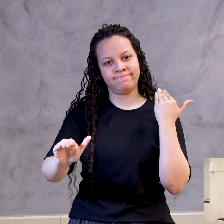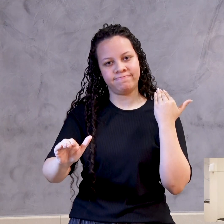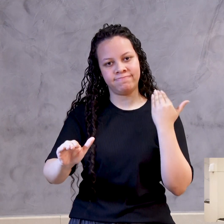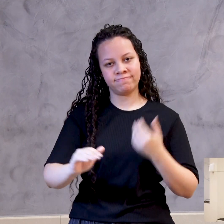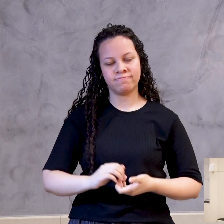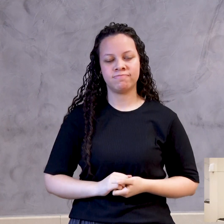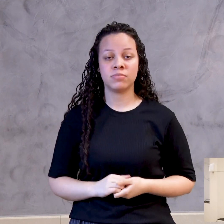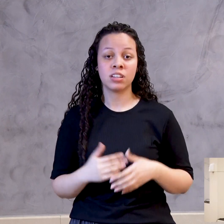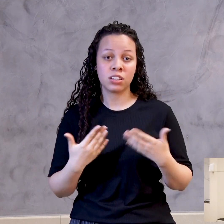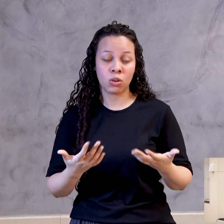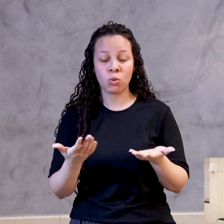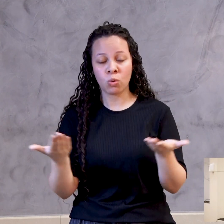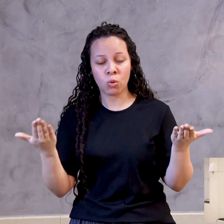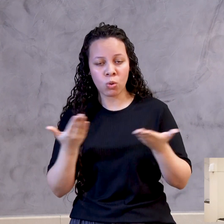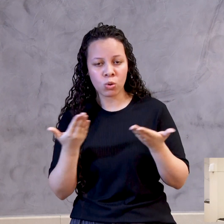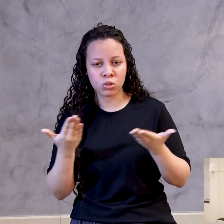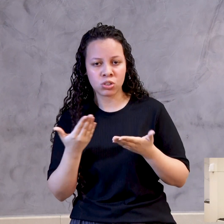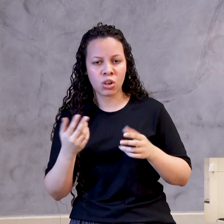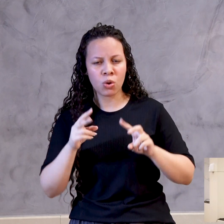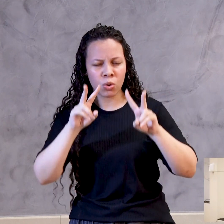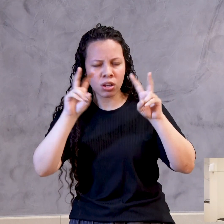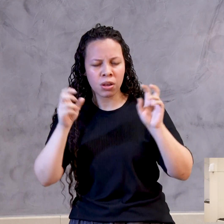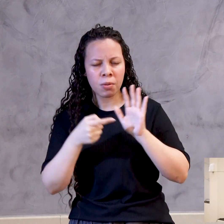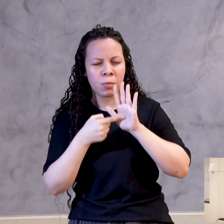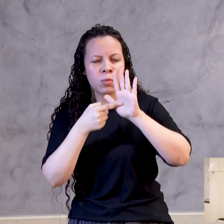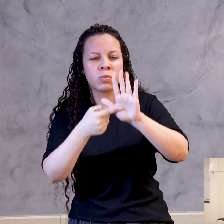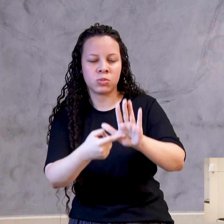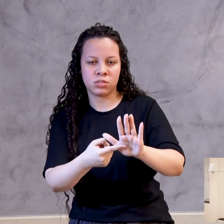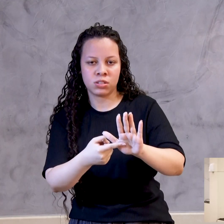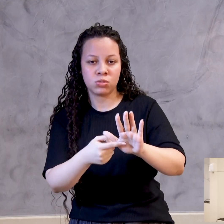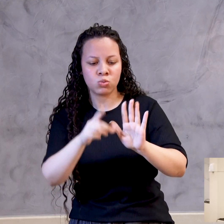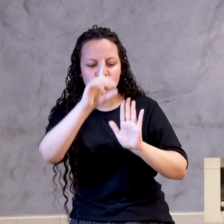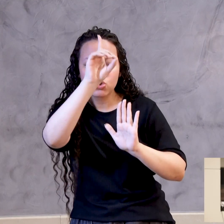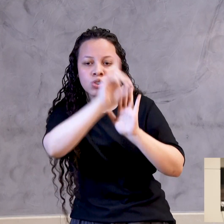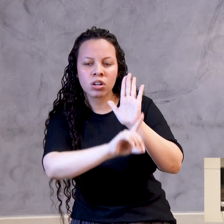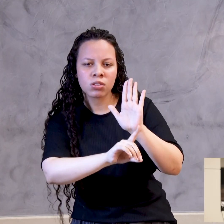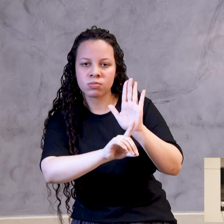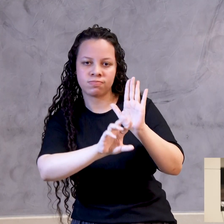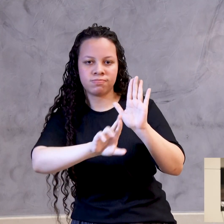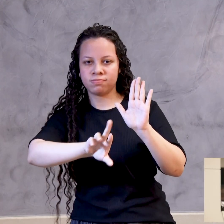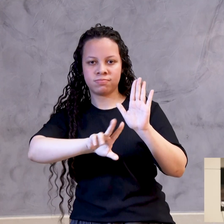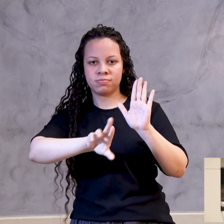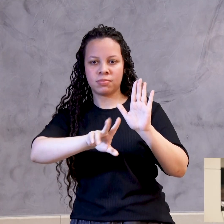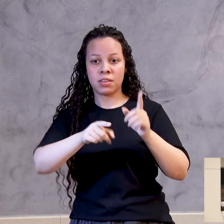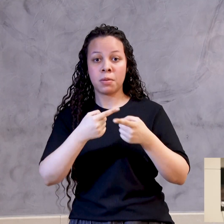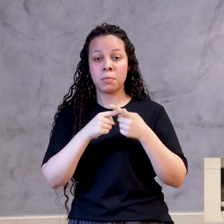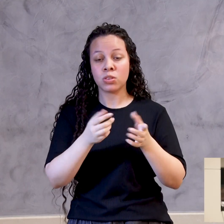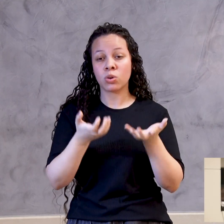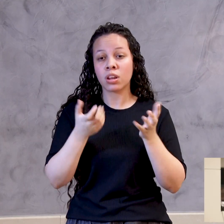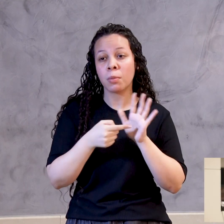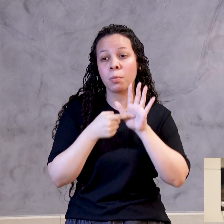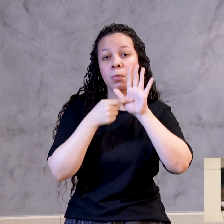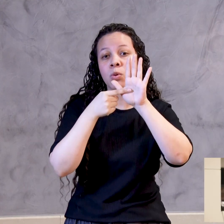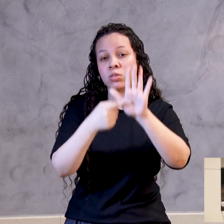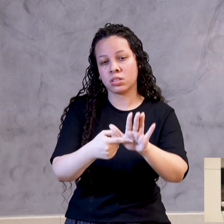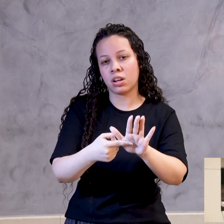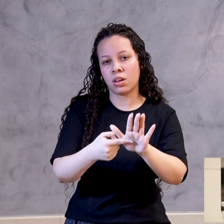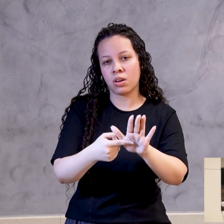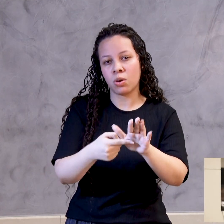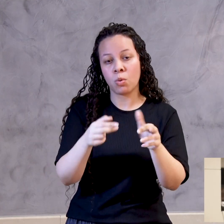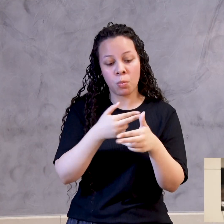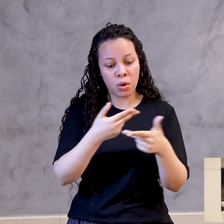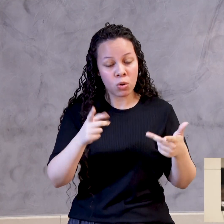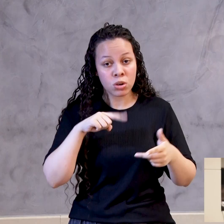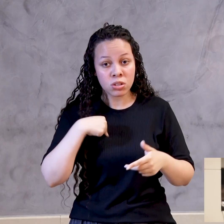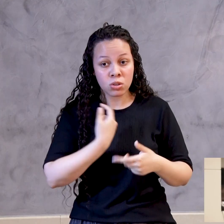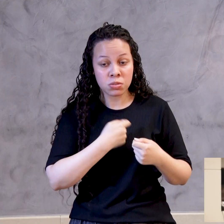hoje aqui, não um direito, mas algo por que todos nós